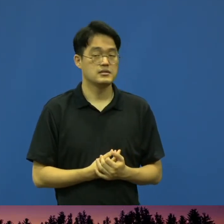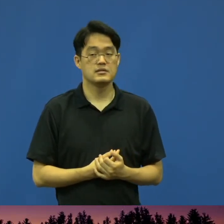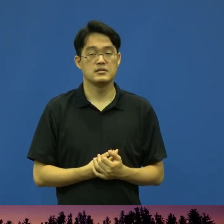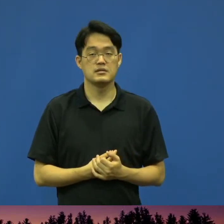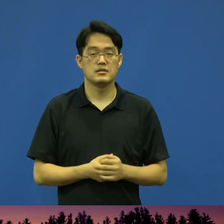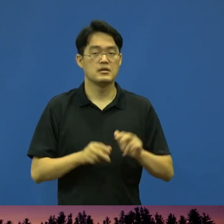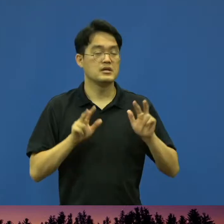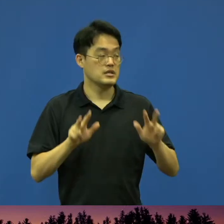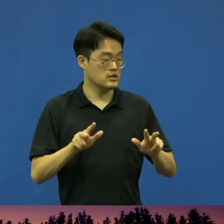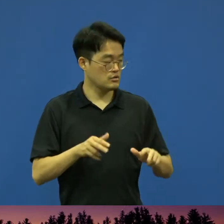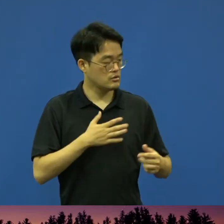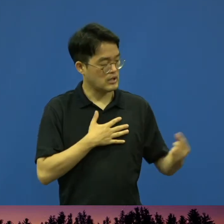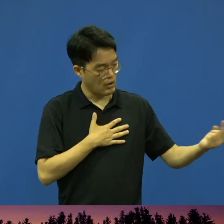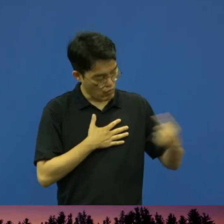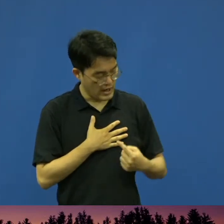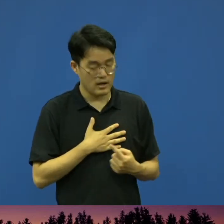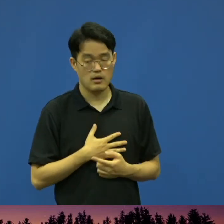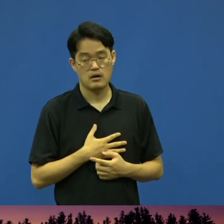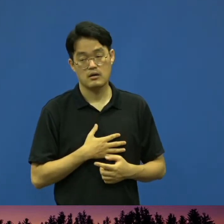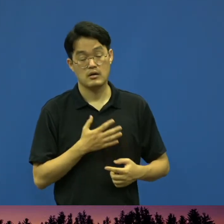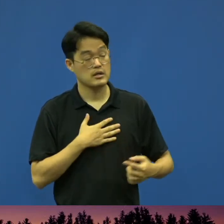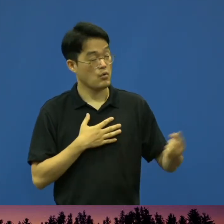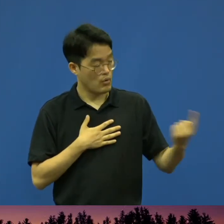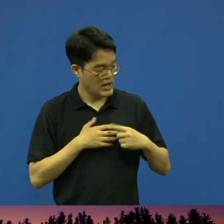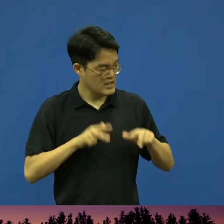이제 좀 나에게로 와라.